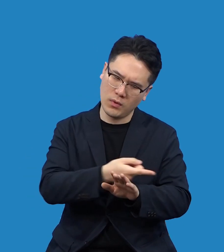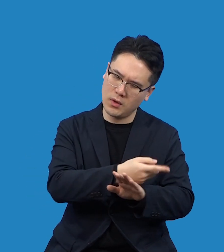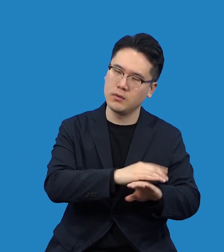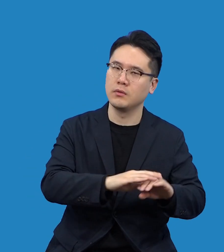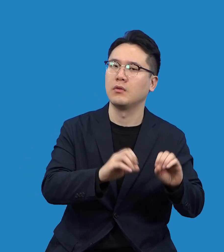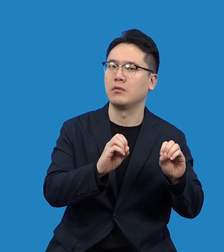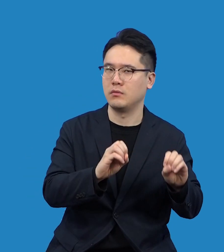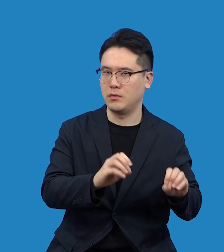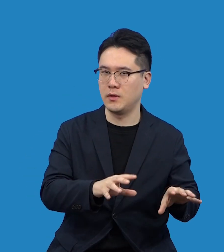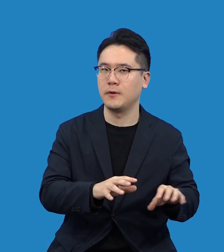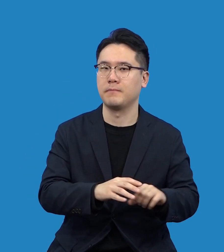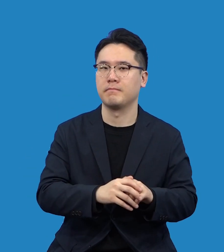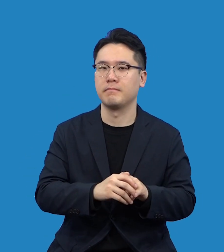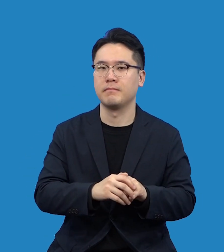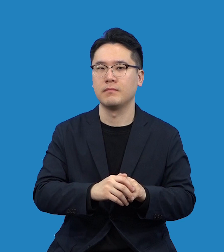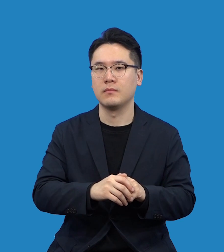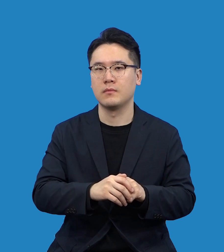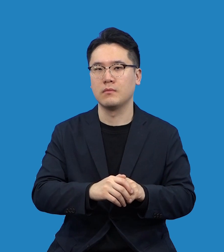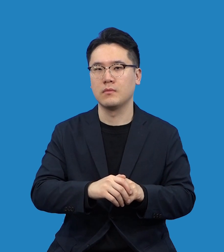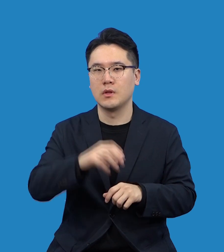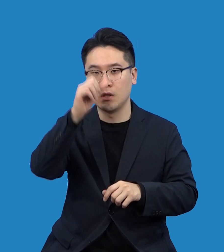전부 본질을